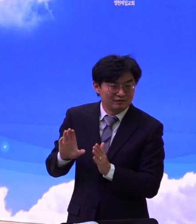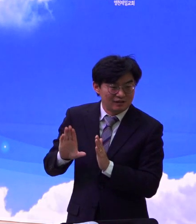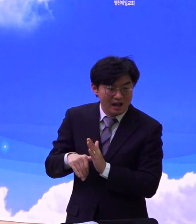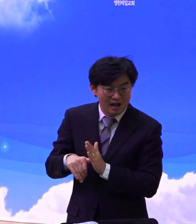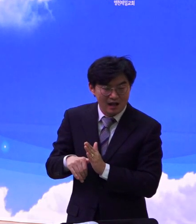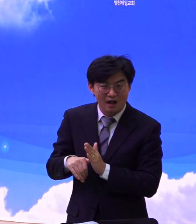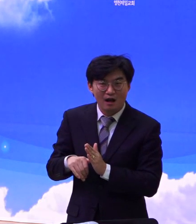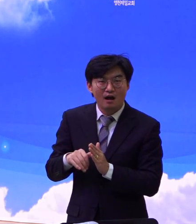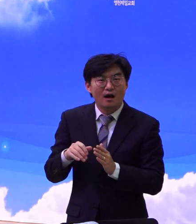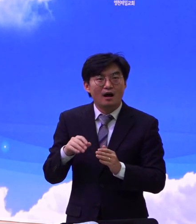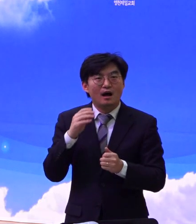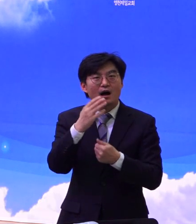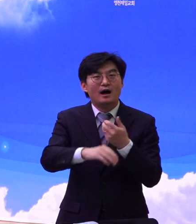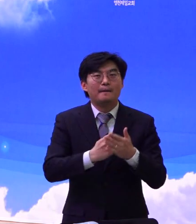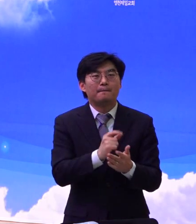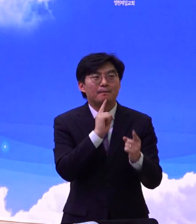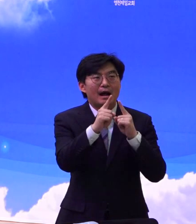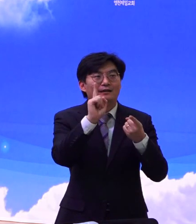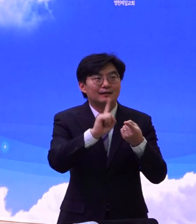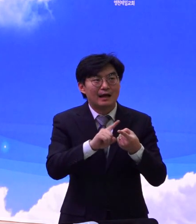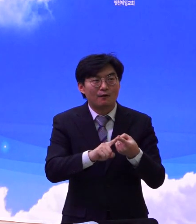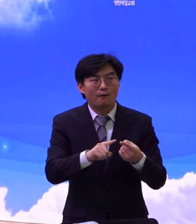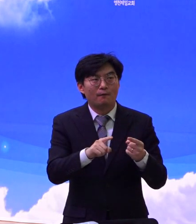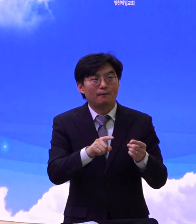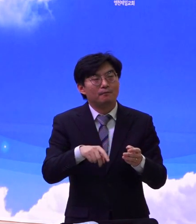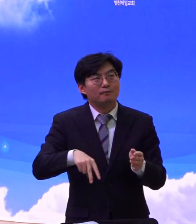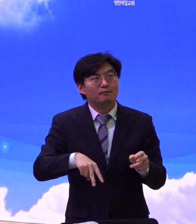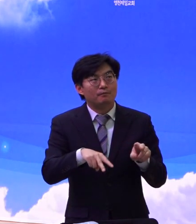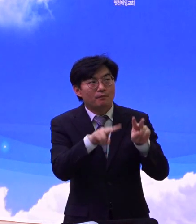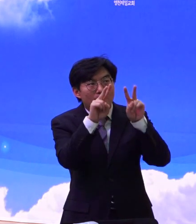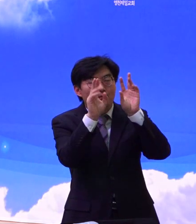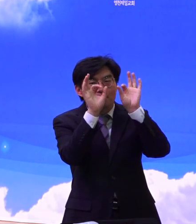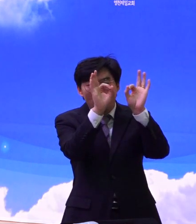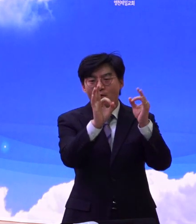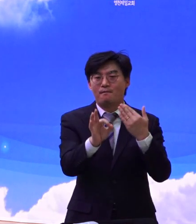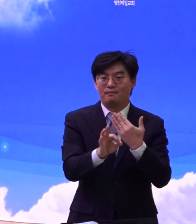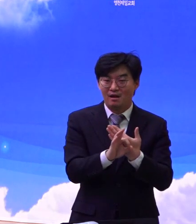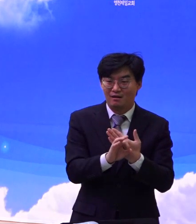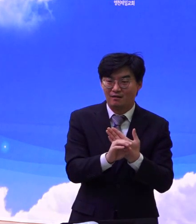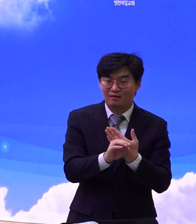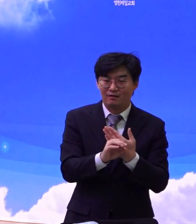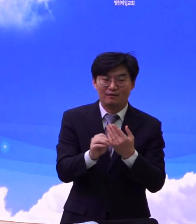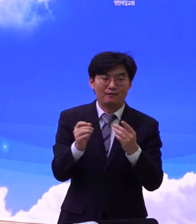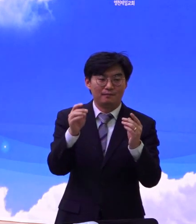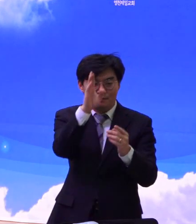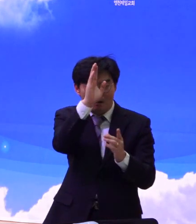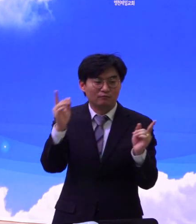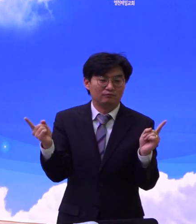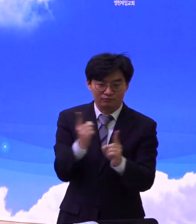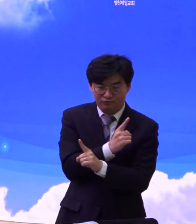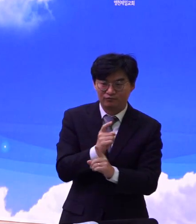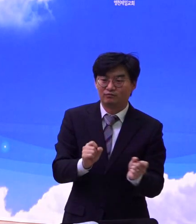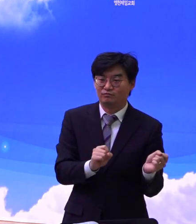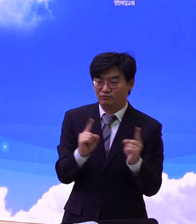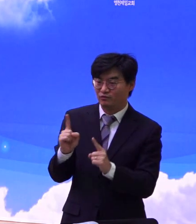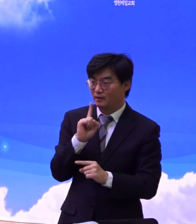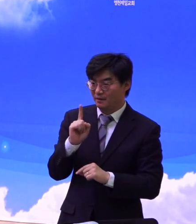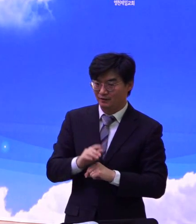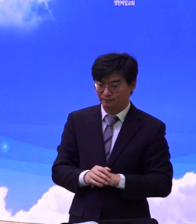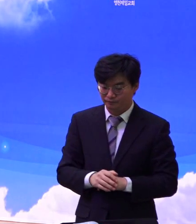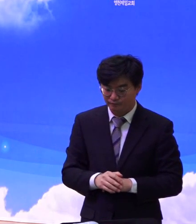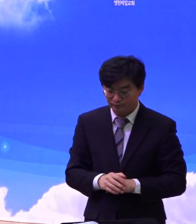그 사람들이 살아났고 그 사람들이 약속의 땅까지 들어갔던 것입니다. 하나님께서는 이 불뱀